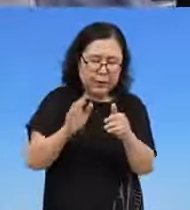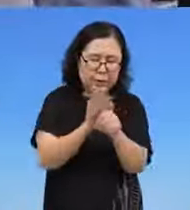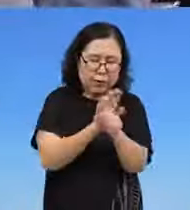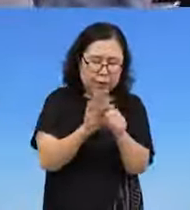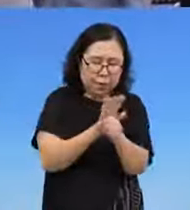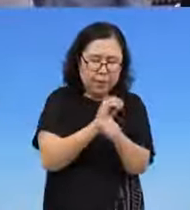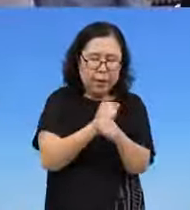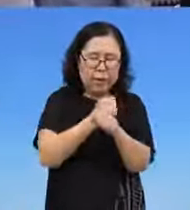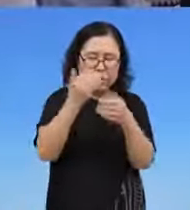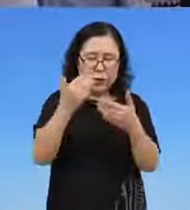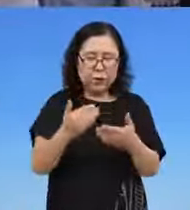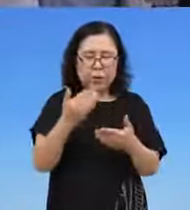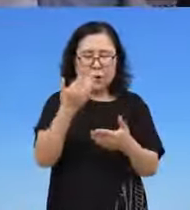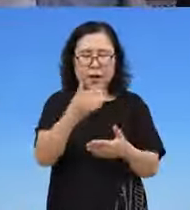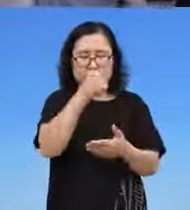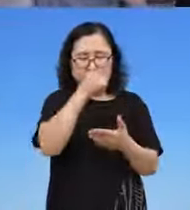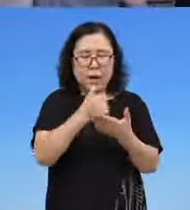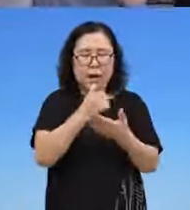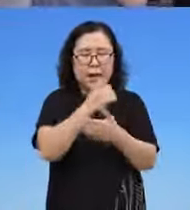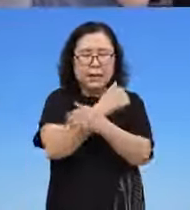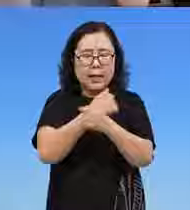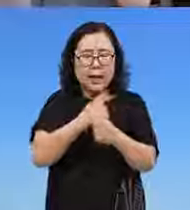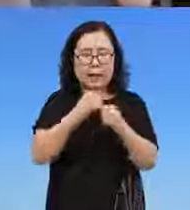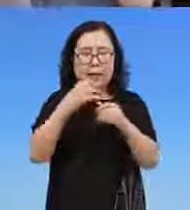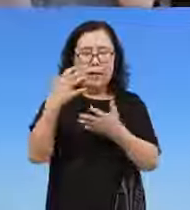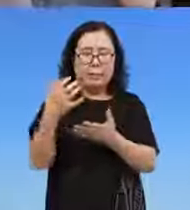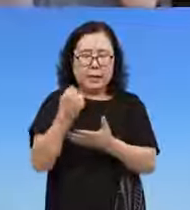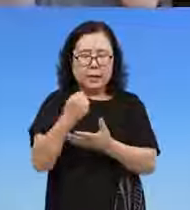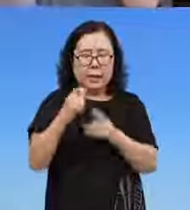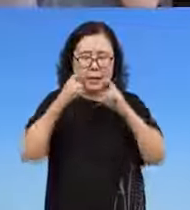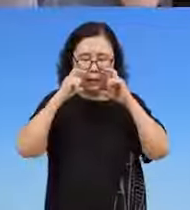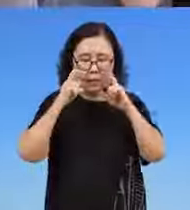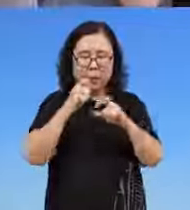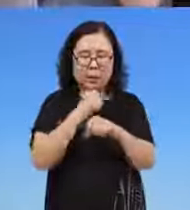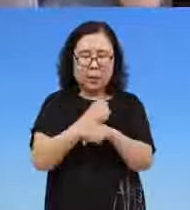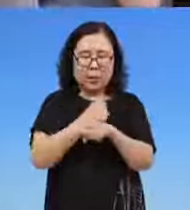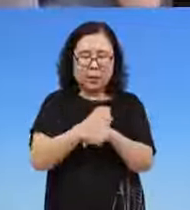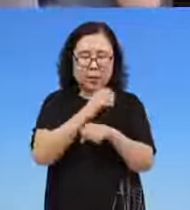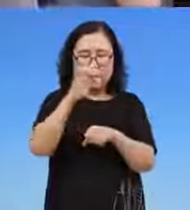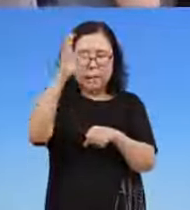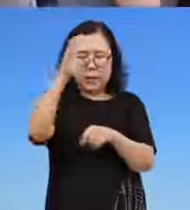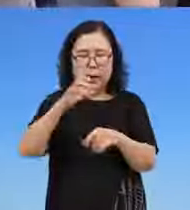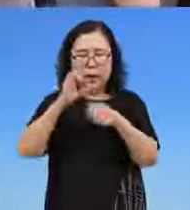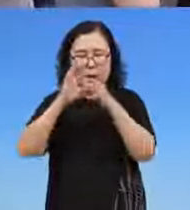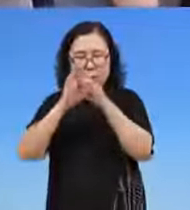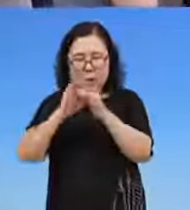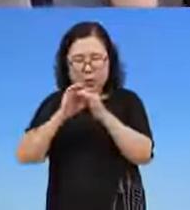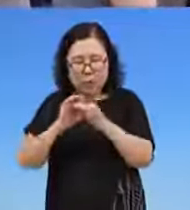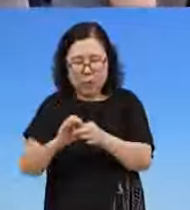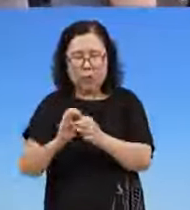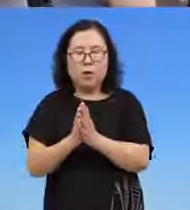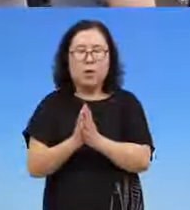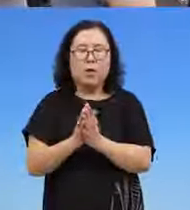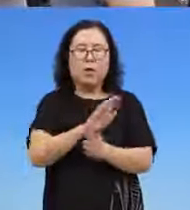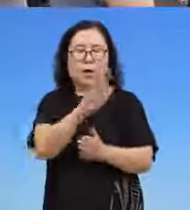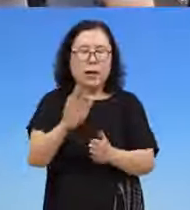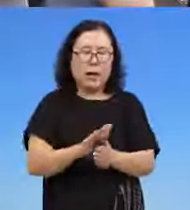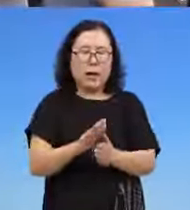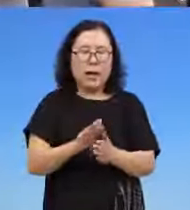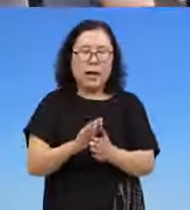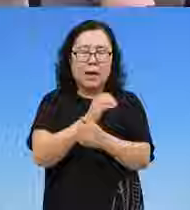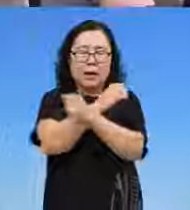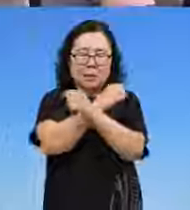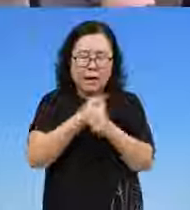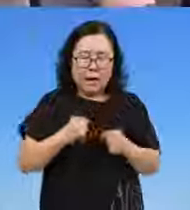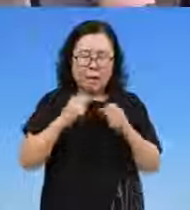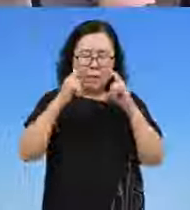주시며 그 죄사함을 받았느니라 십자가를 통하여 하나님과 화해된 아름다운 우리의 삶을 선포해